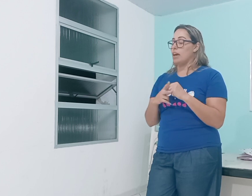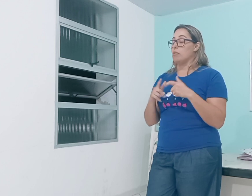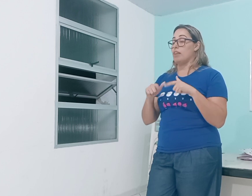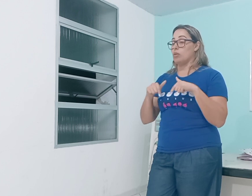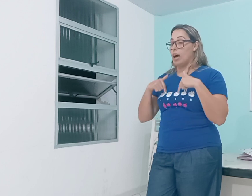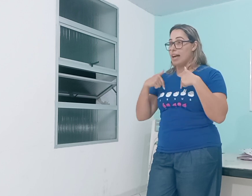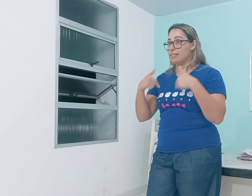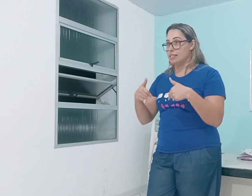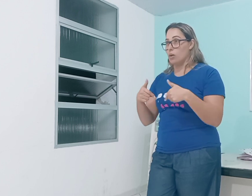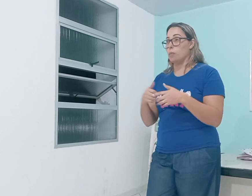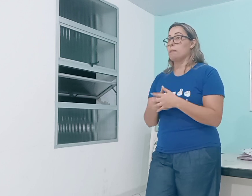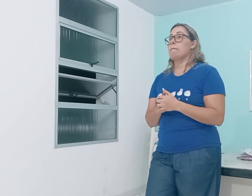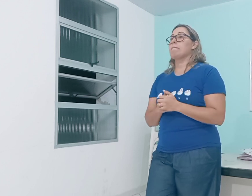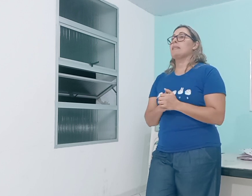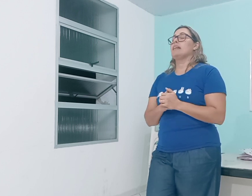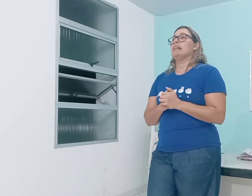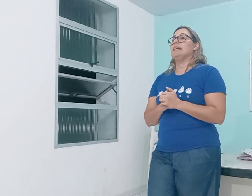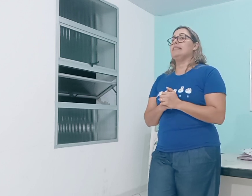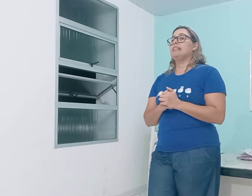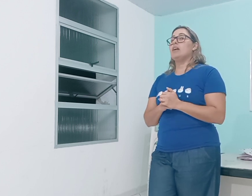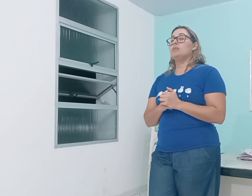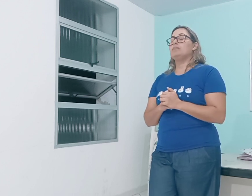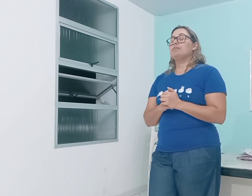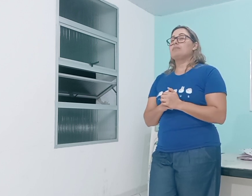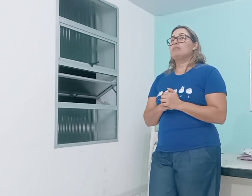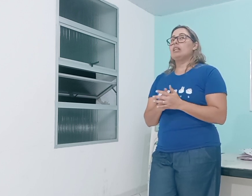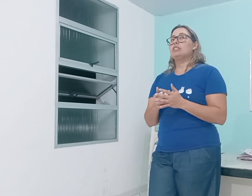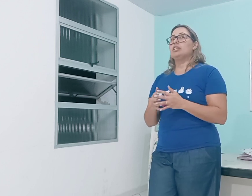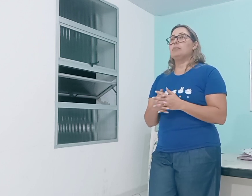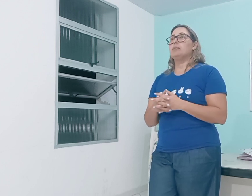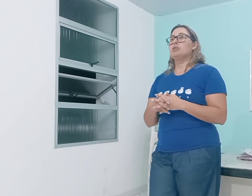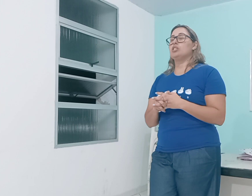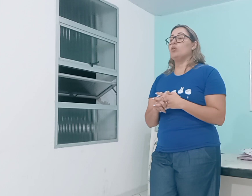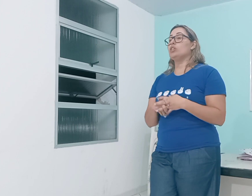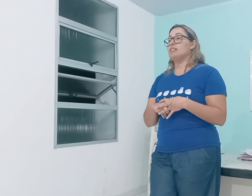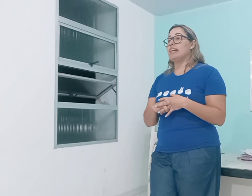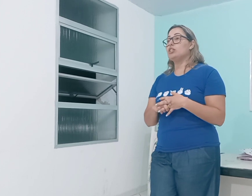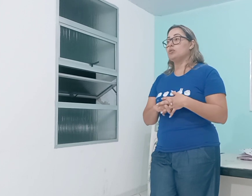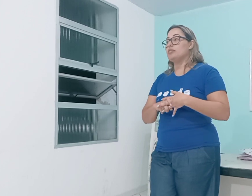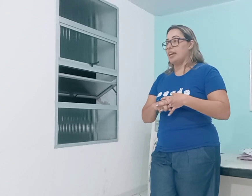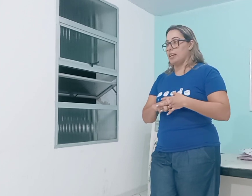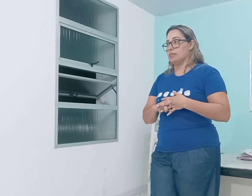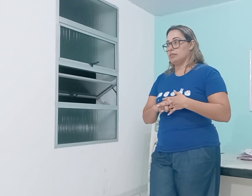eu falo ação. Então, tipo, se hoje vai chover,